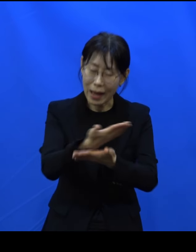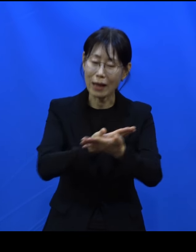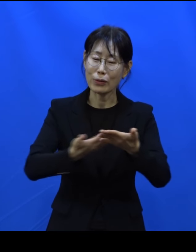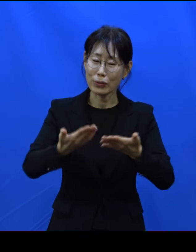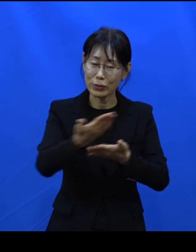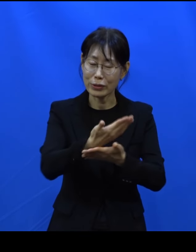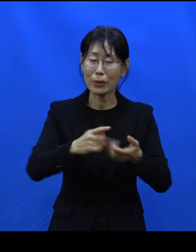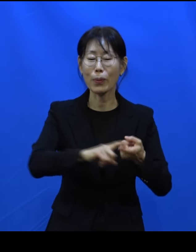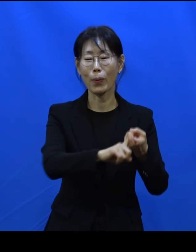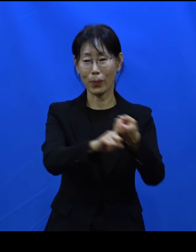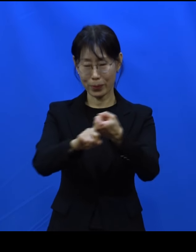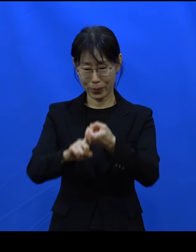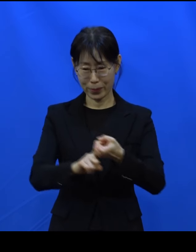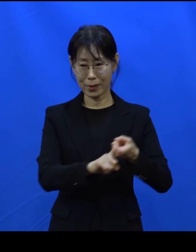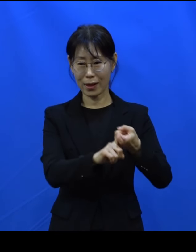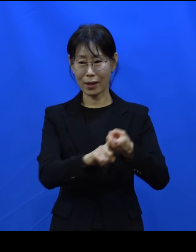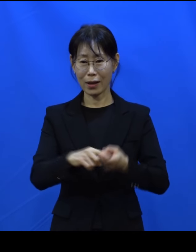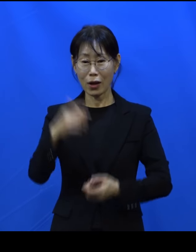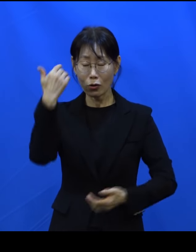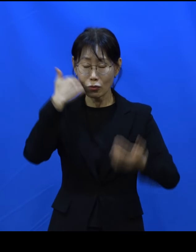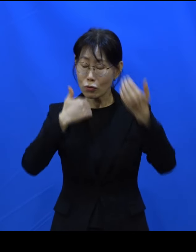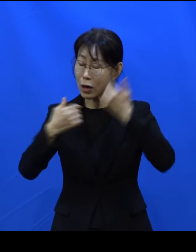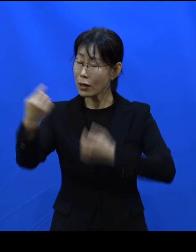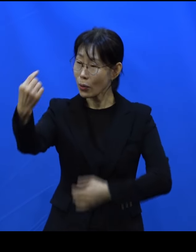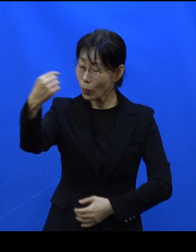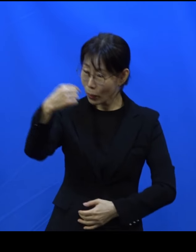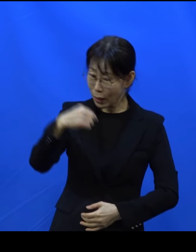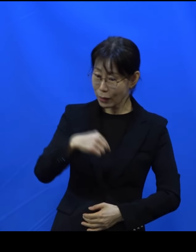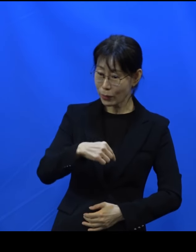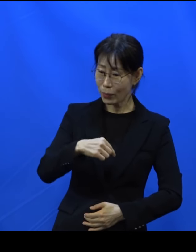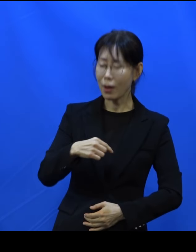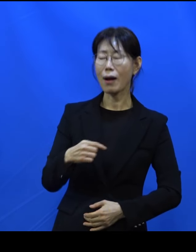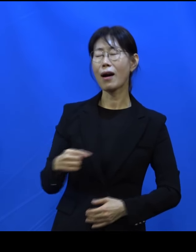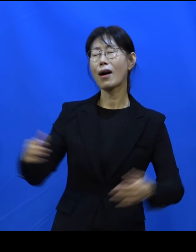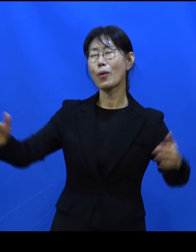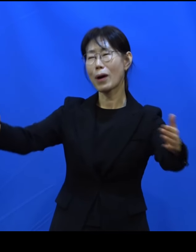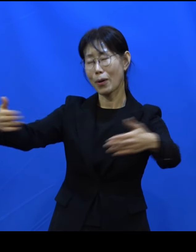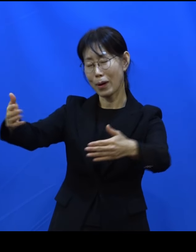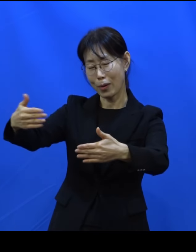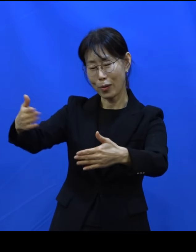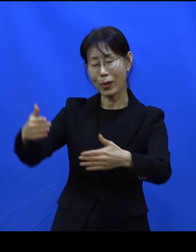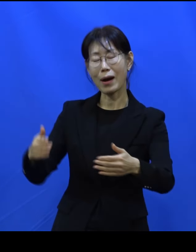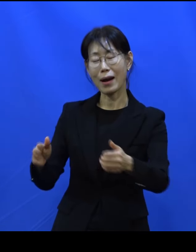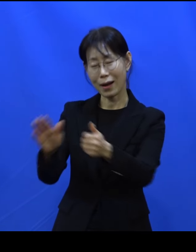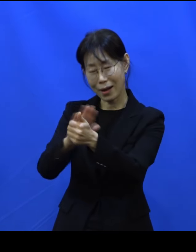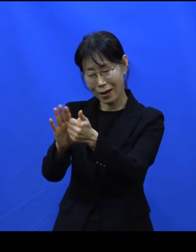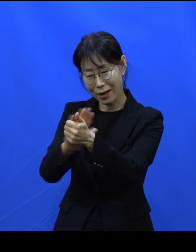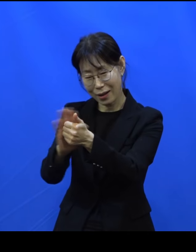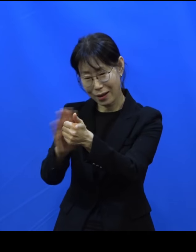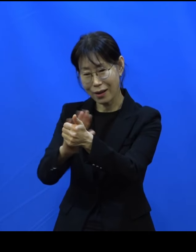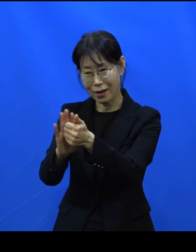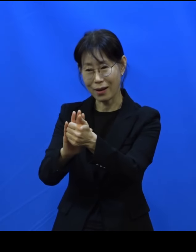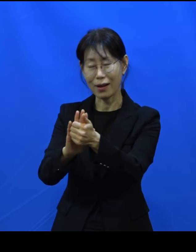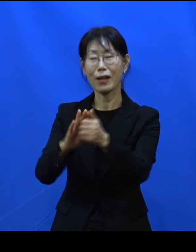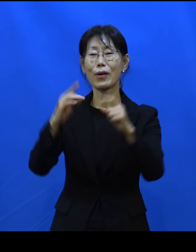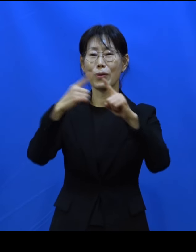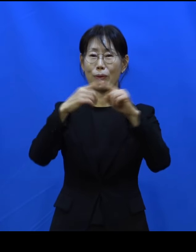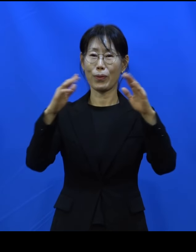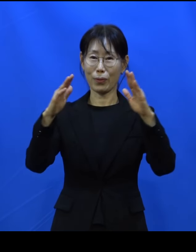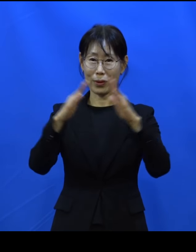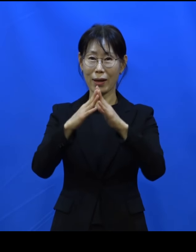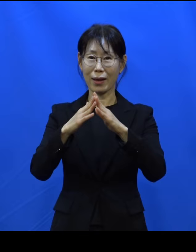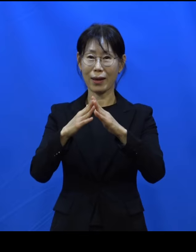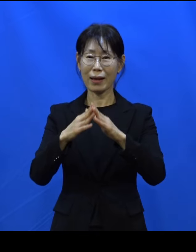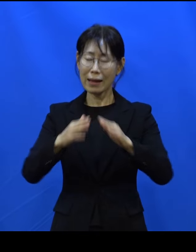있고 누구나 와도 받아줄 것 같은, 감싸주는 것 같은, 예, 교회의 크기가 중요한 게 아니라 사랑의